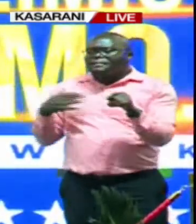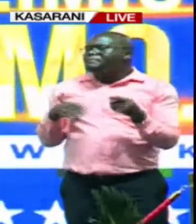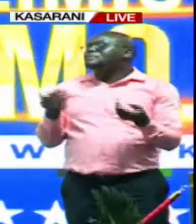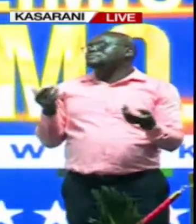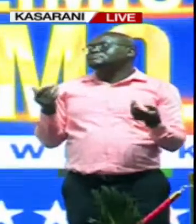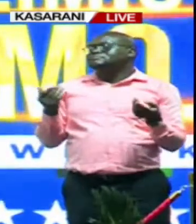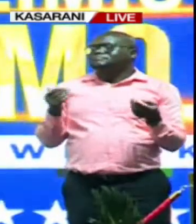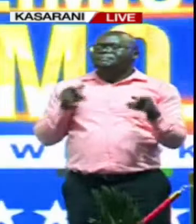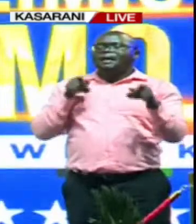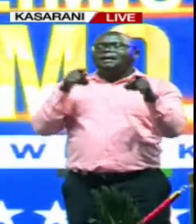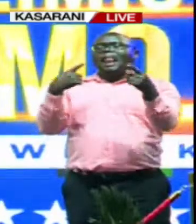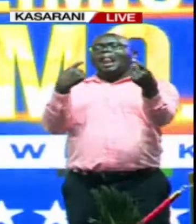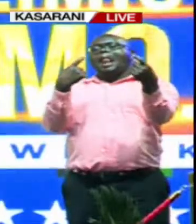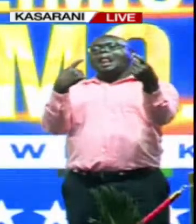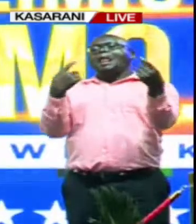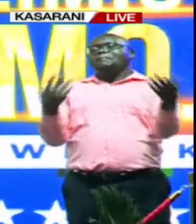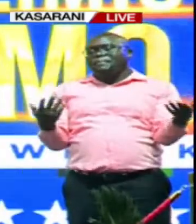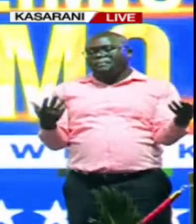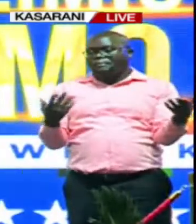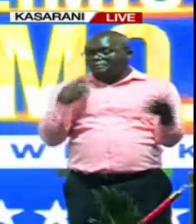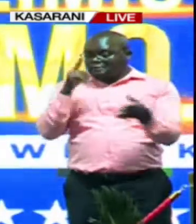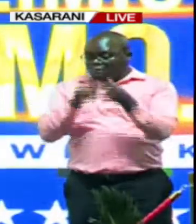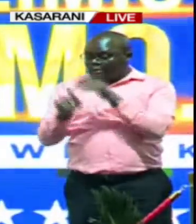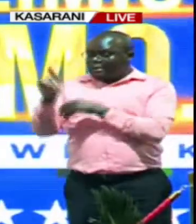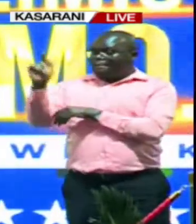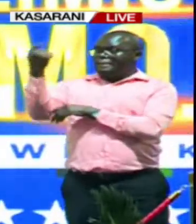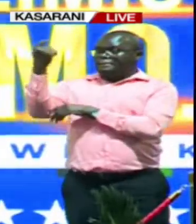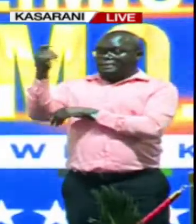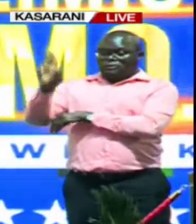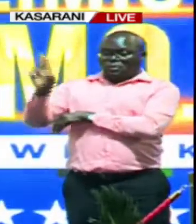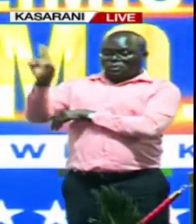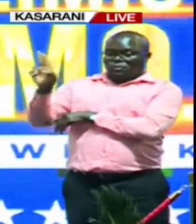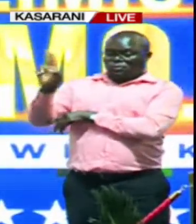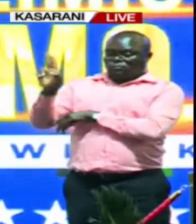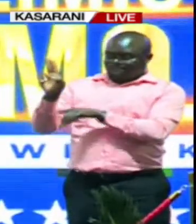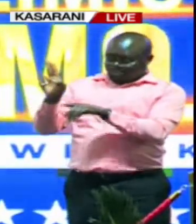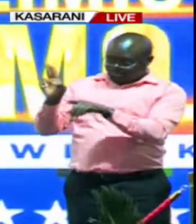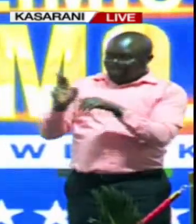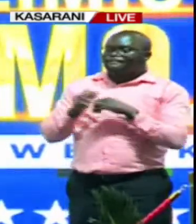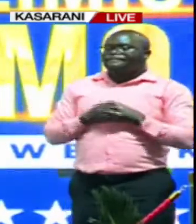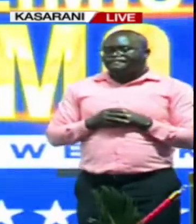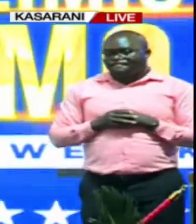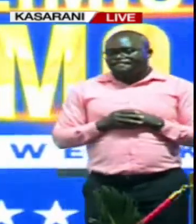wakanikashifu. Nikasema President Uhuru Kenyatta